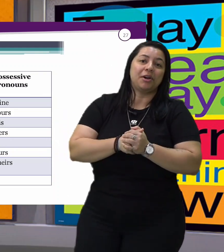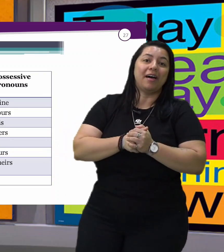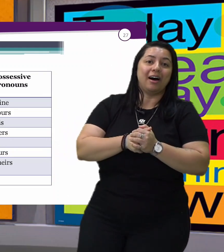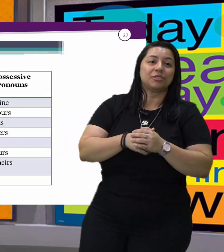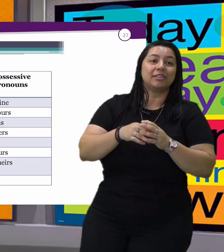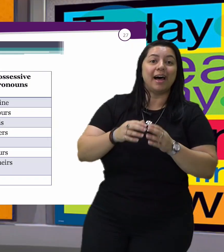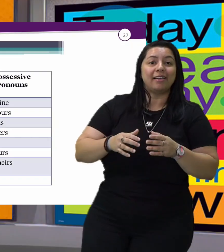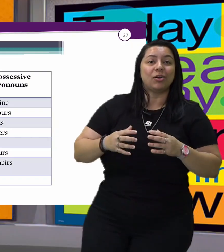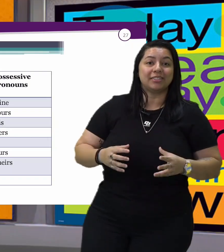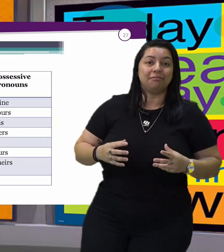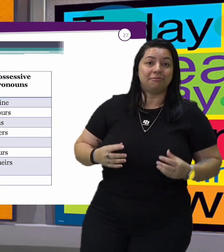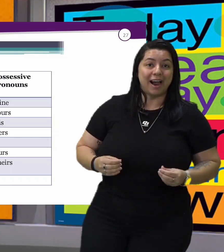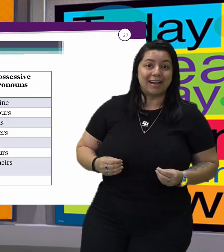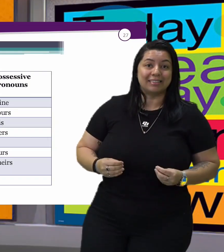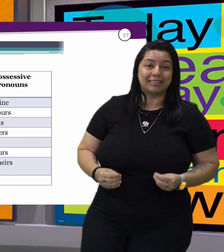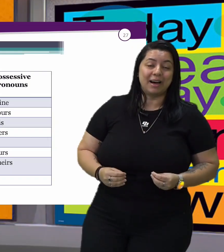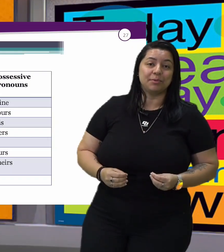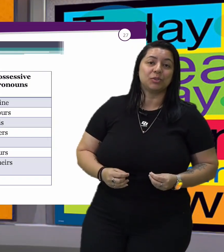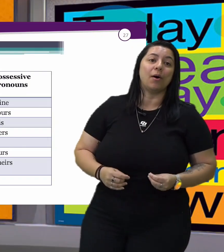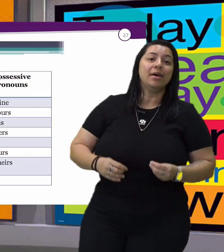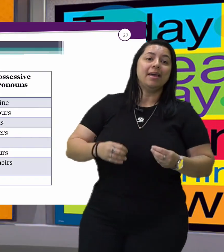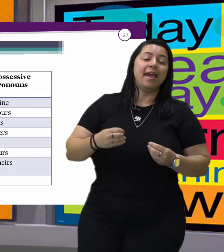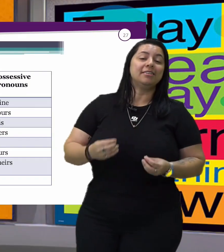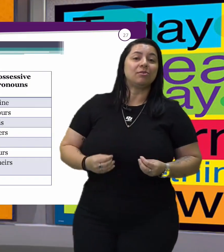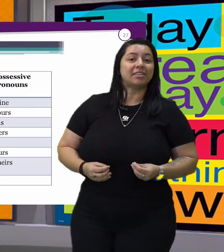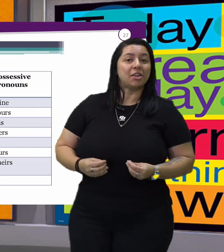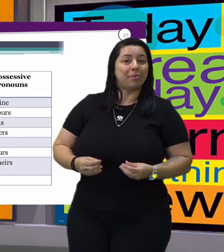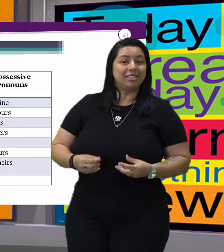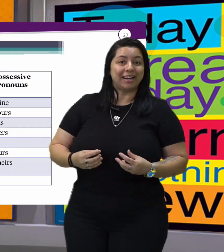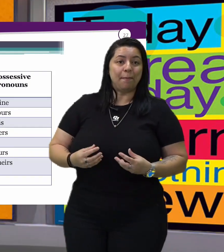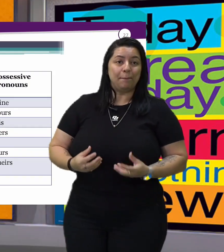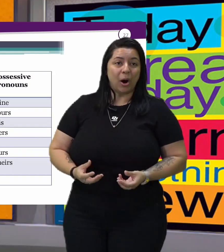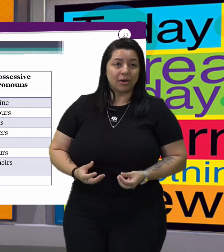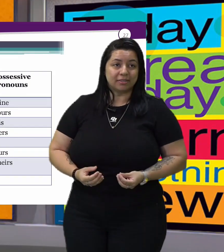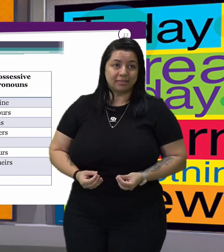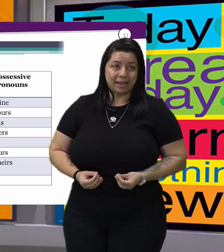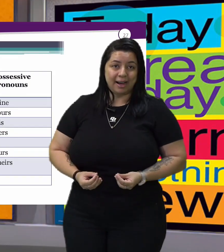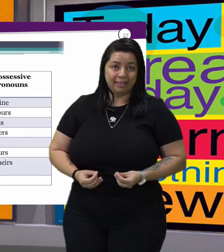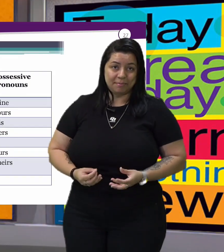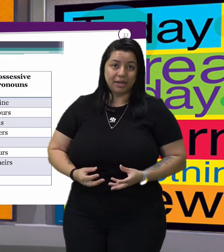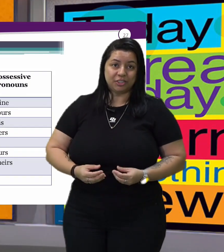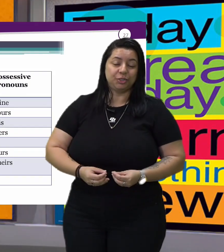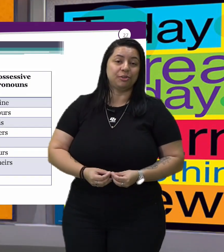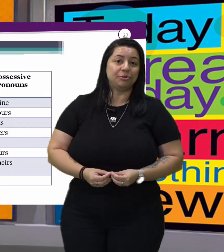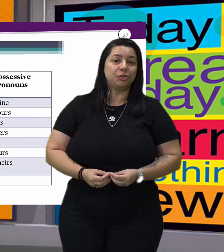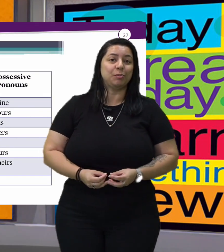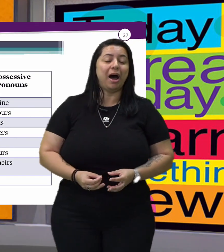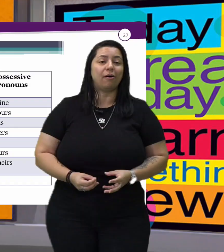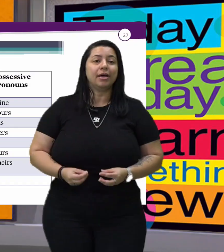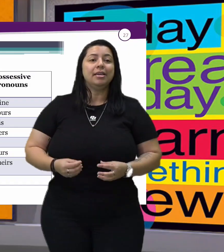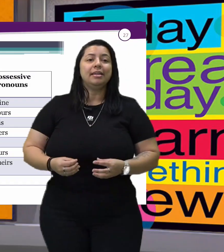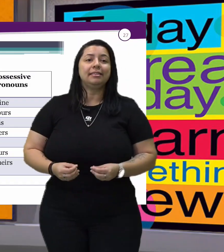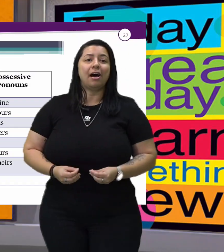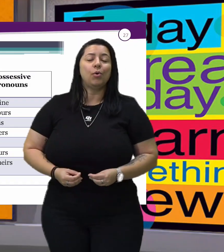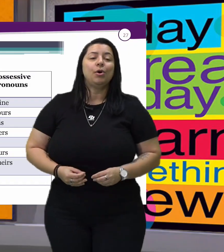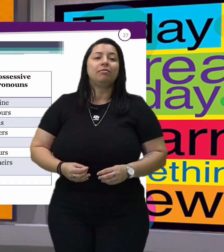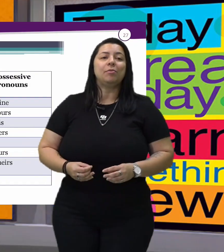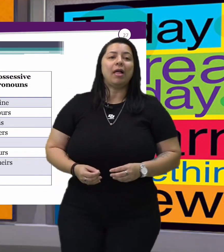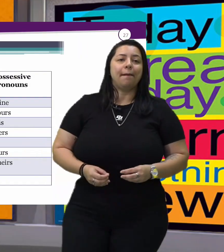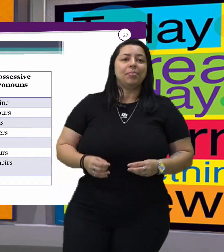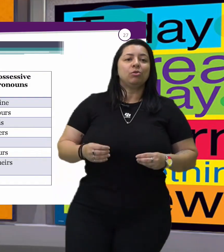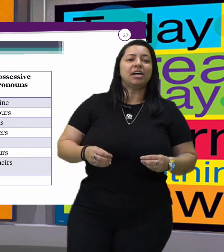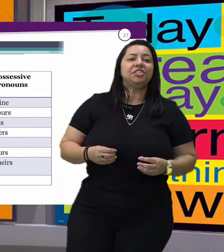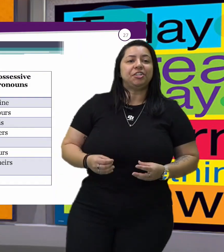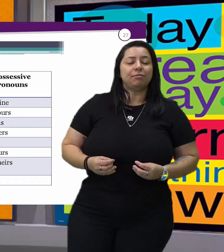possessive pronouns na nossa frase, tá, pessoal? Eles são usados para indicar posse, tá? Lembra que a gente falou na última aula? Então,